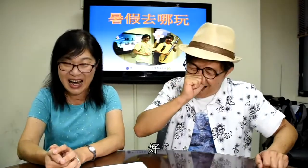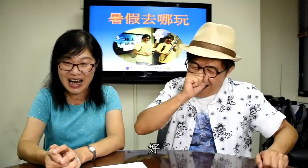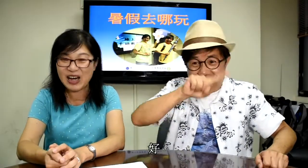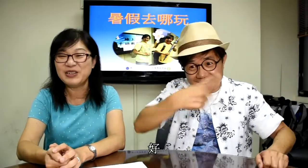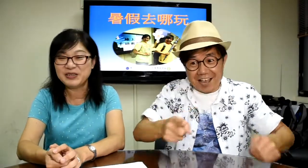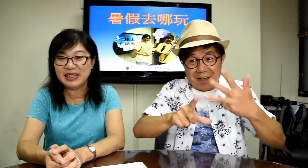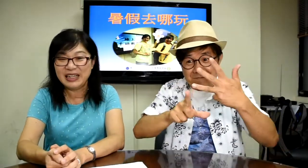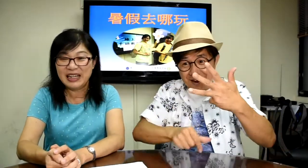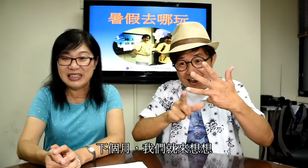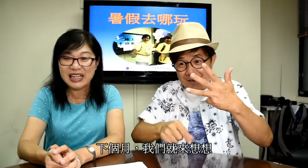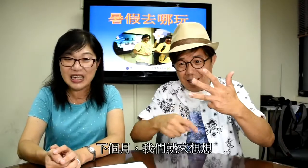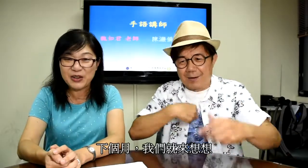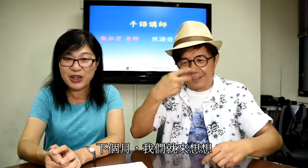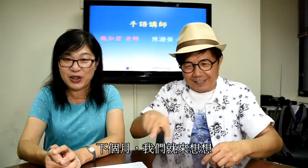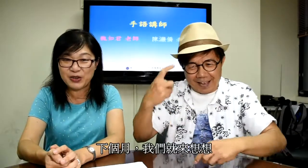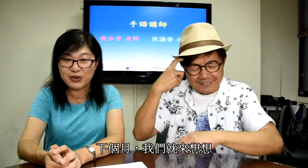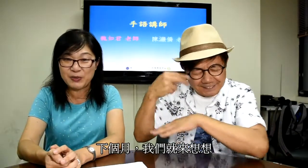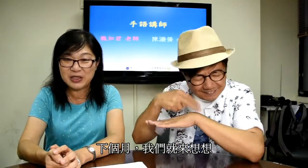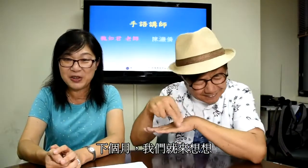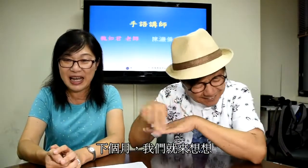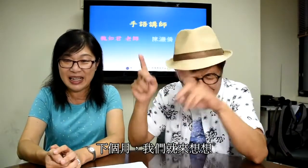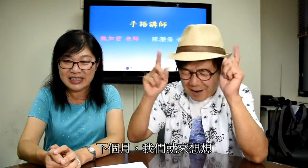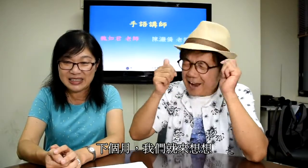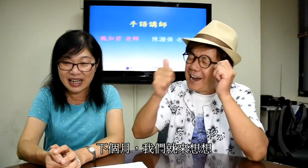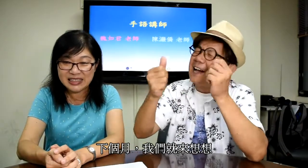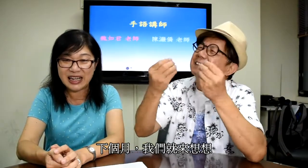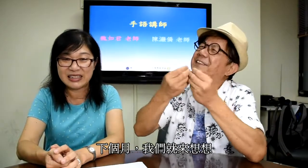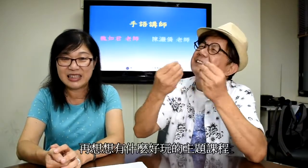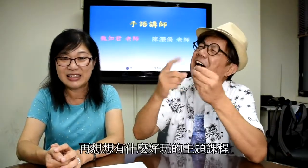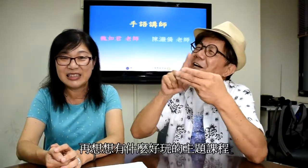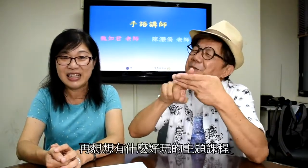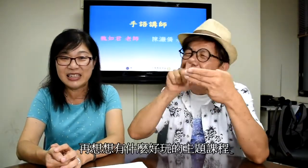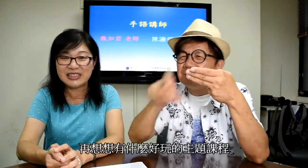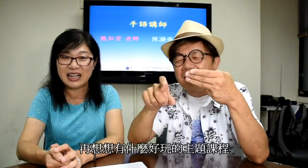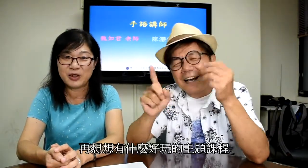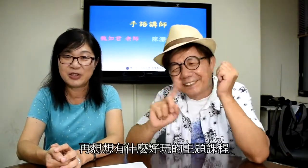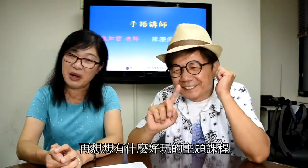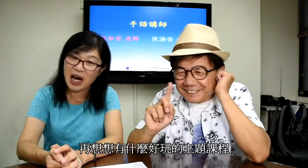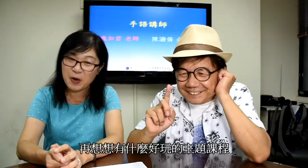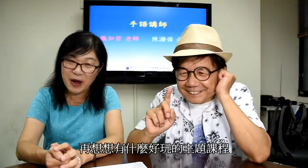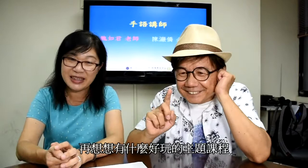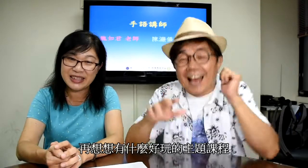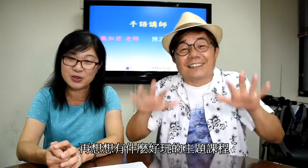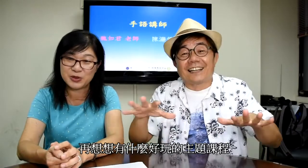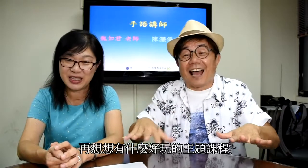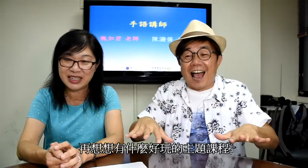好，下个月我们就来想想。再想想有什么好玩的主题课